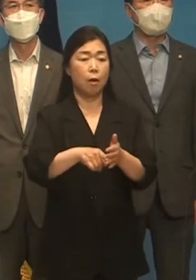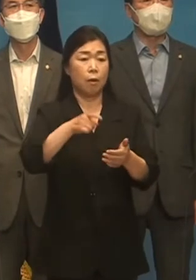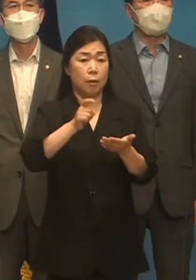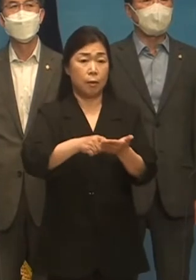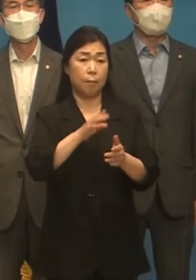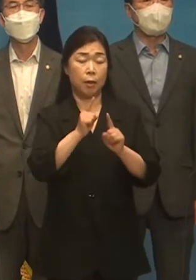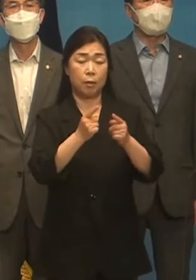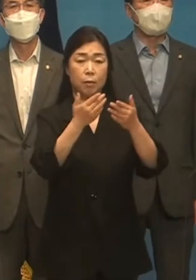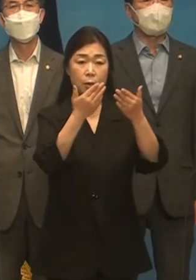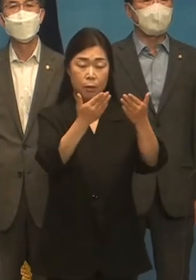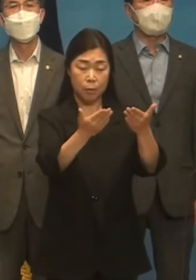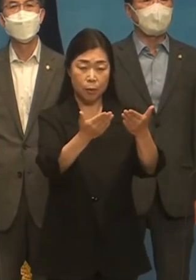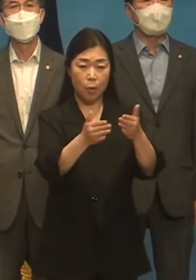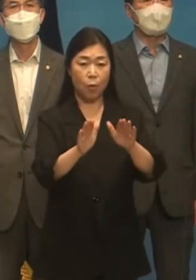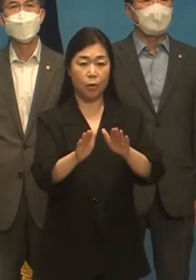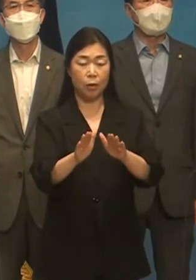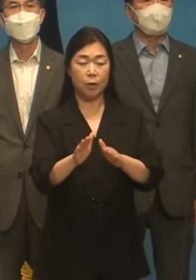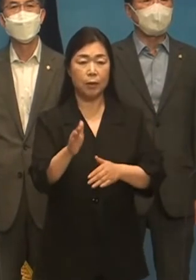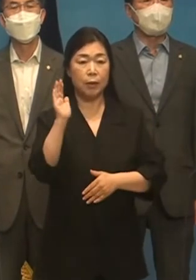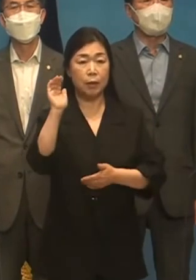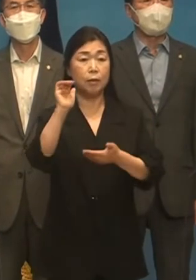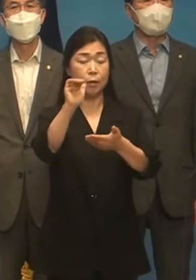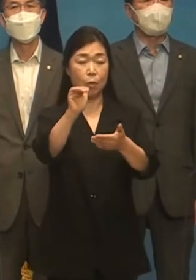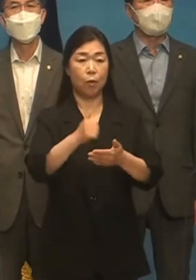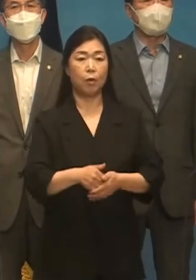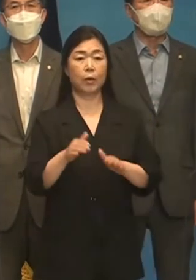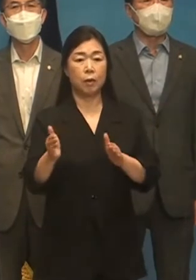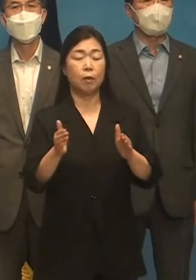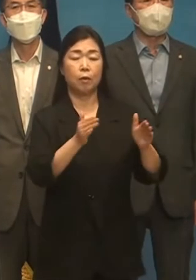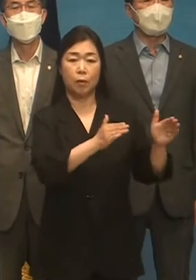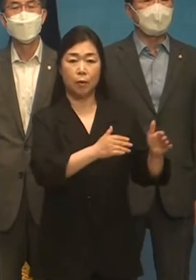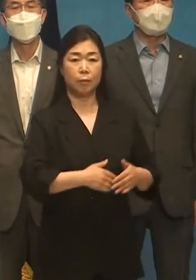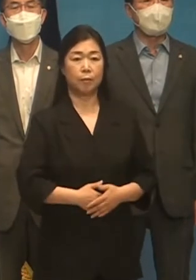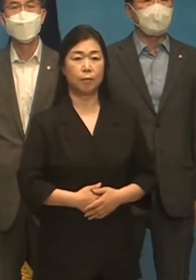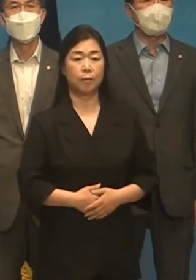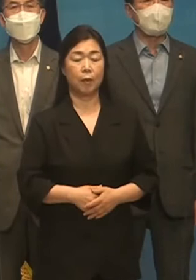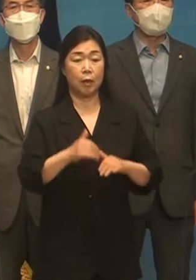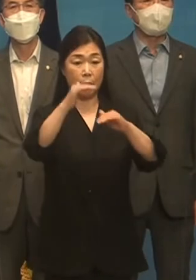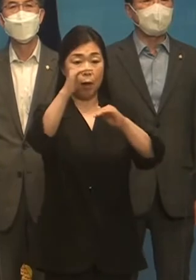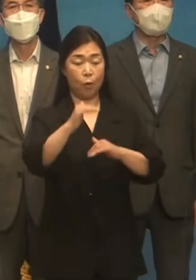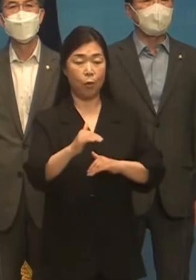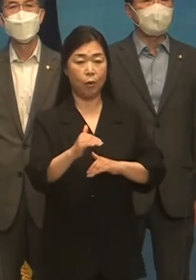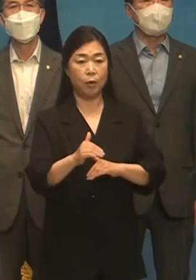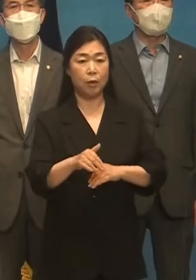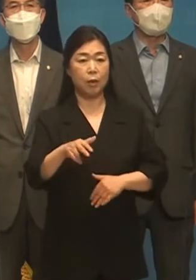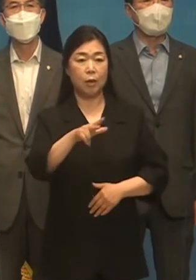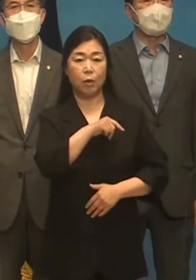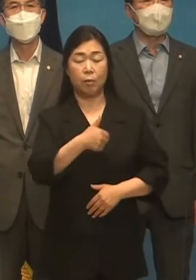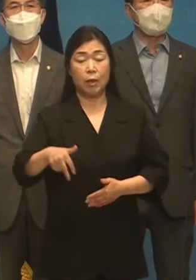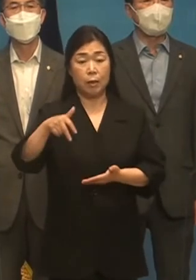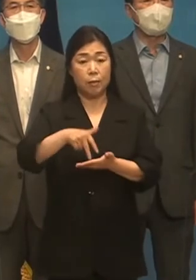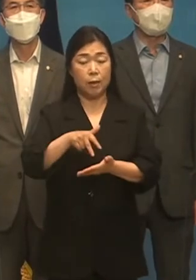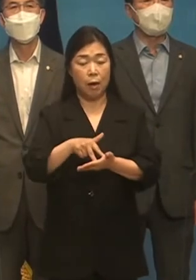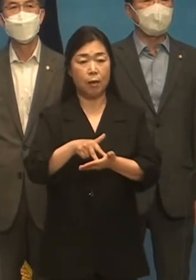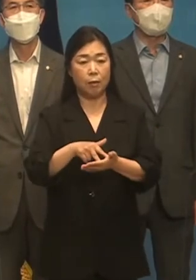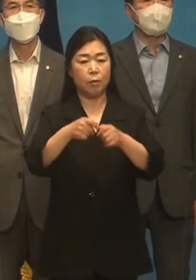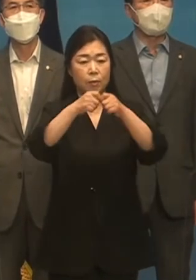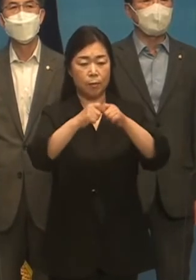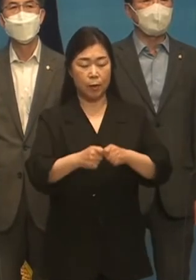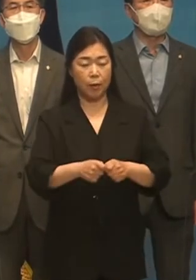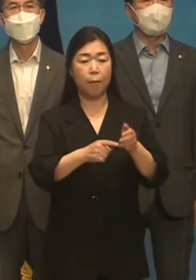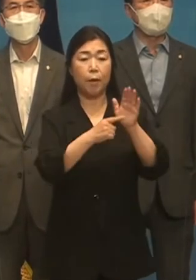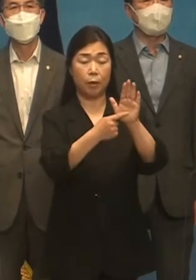촉구하는 기자회견을 오늘 연결했다는 점을 말씀드리고 이후에 내용은 또 의원님들의 입장을